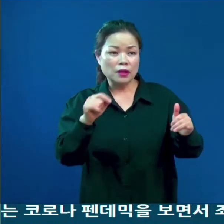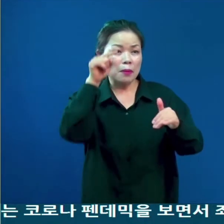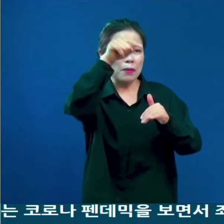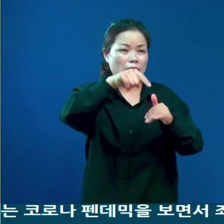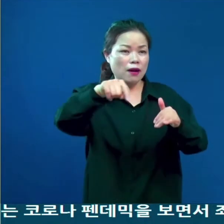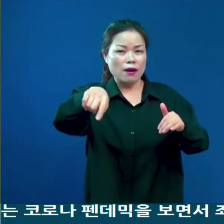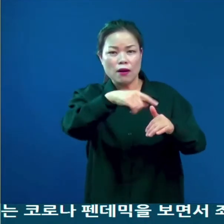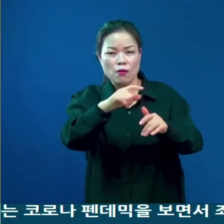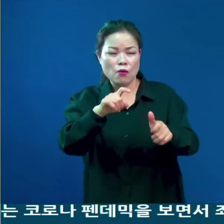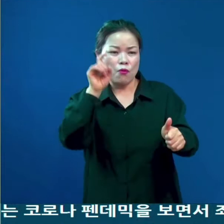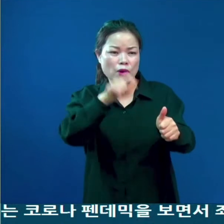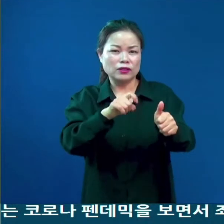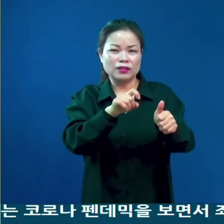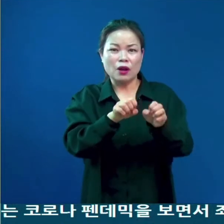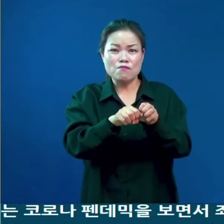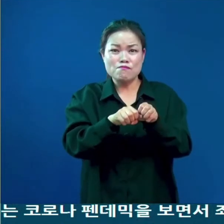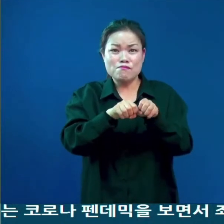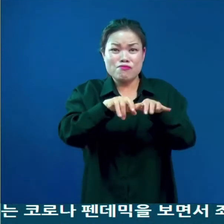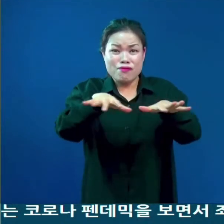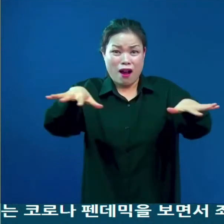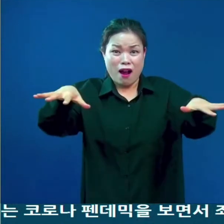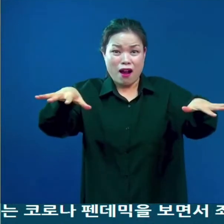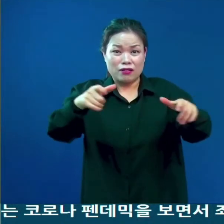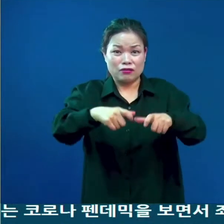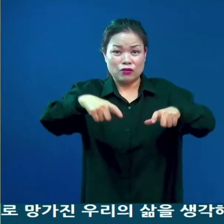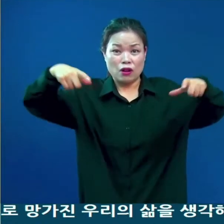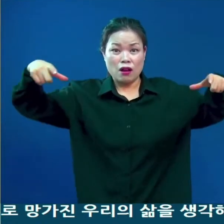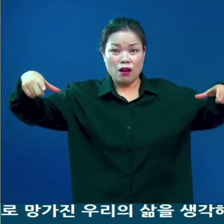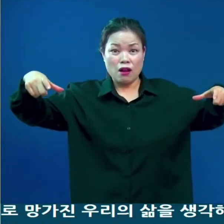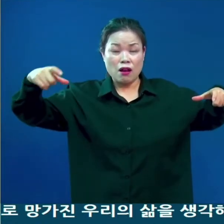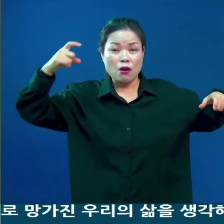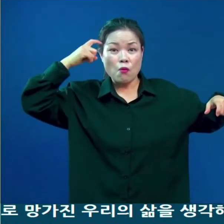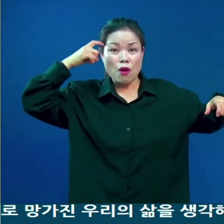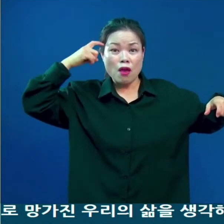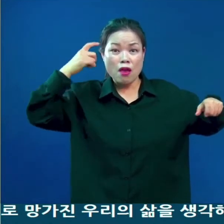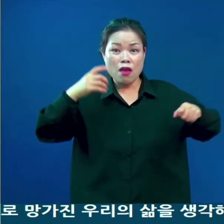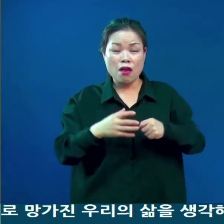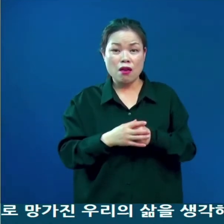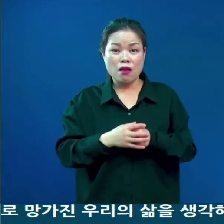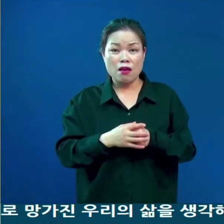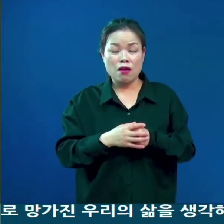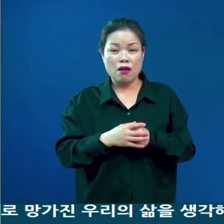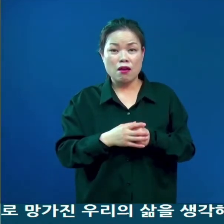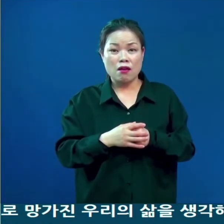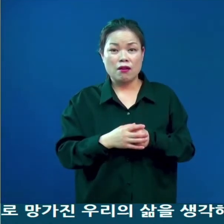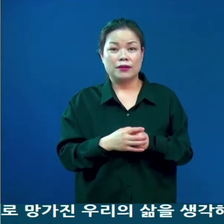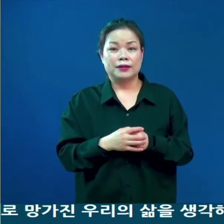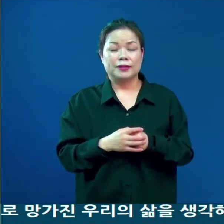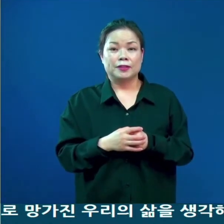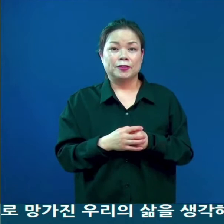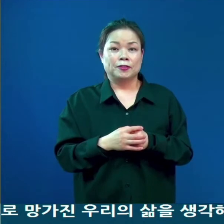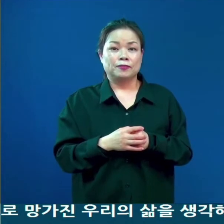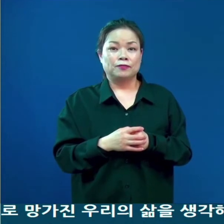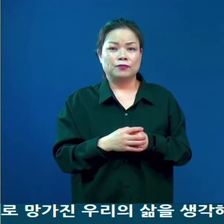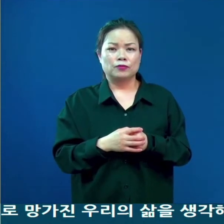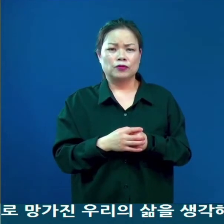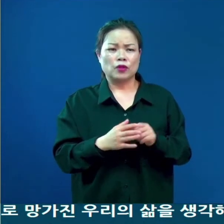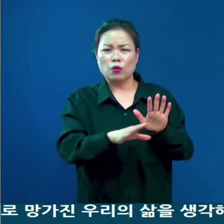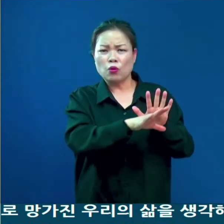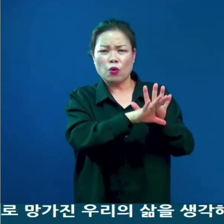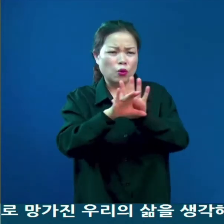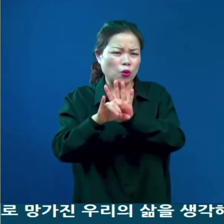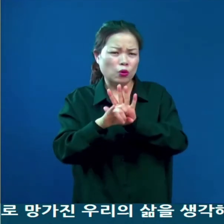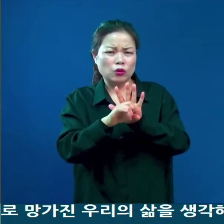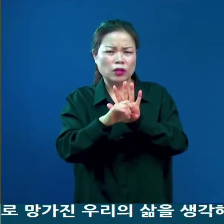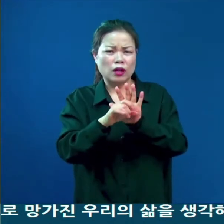다니면서 확진자 수가 확 늘어나죠. 왜 그럴까 생각을 해보았습니다. 코로나가 너무